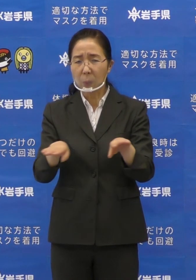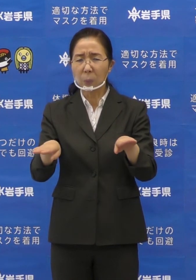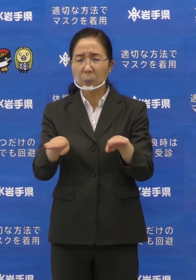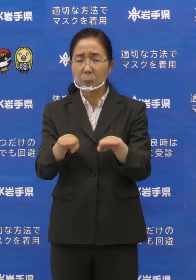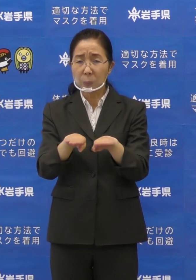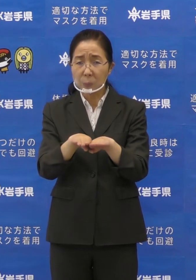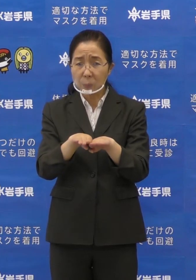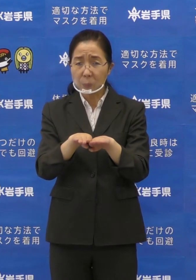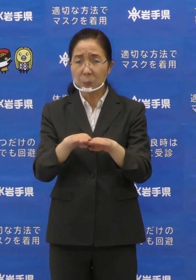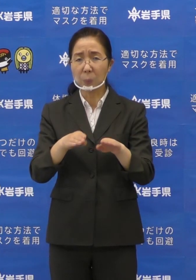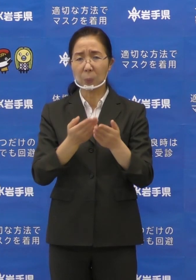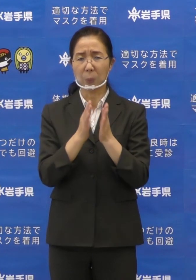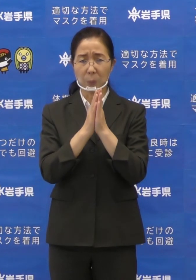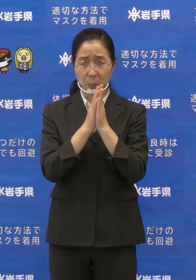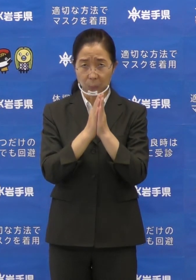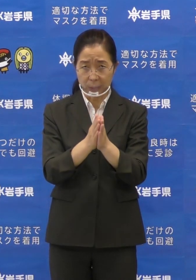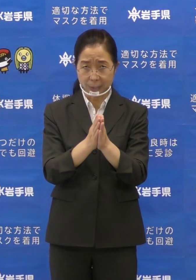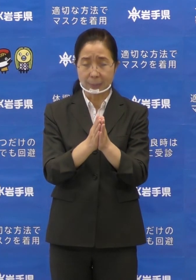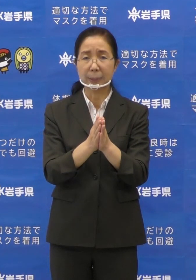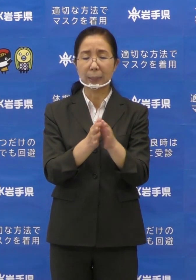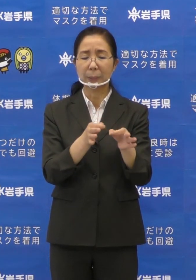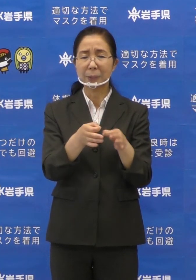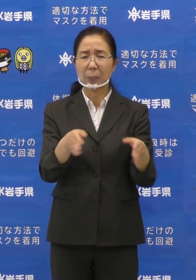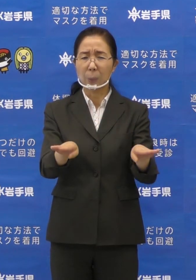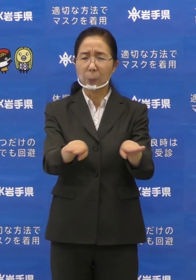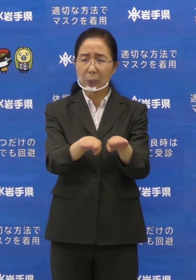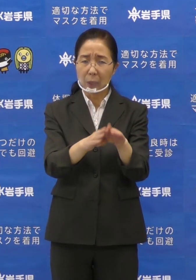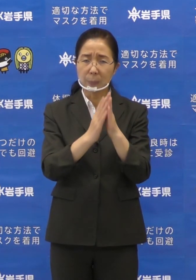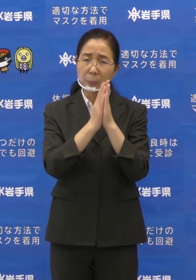請プラスこの